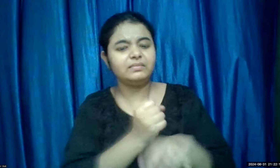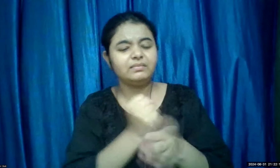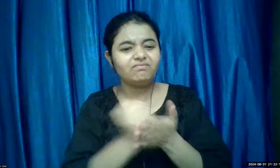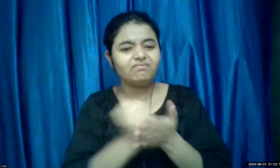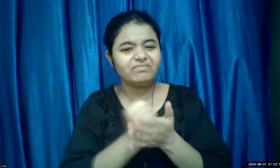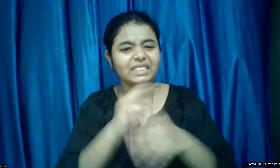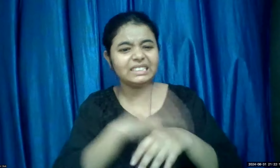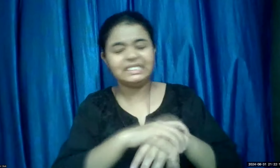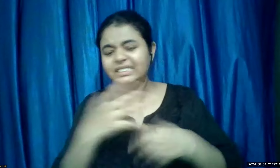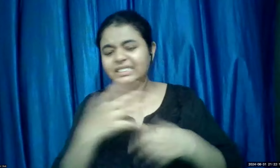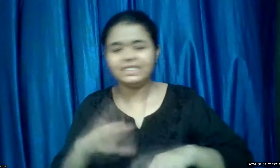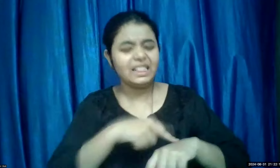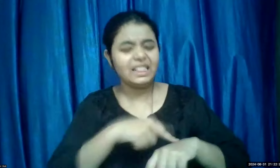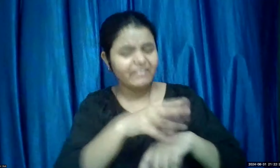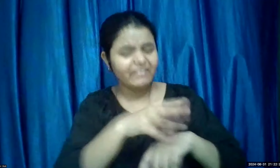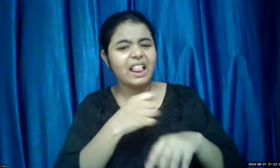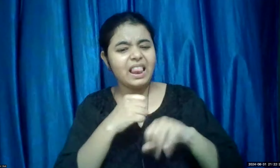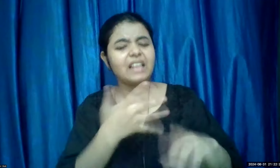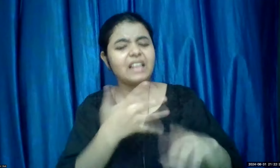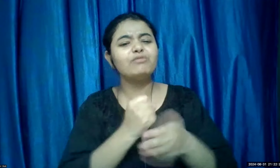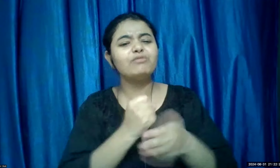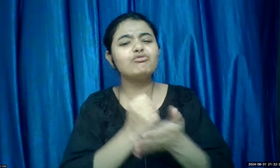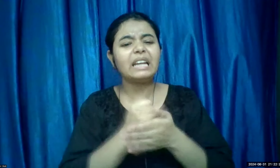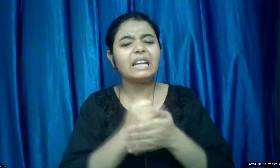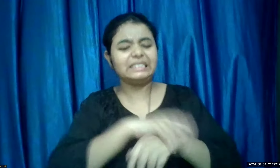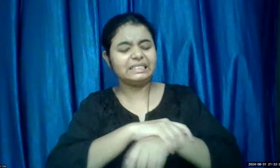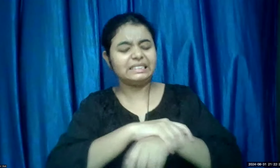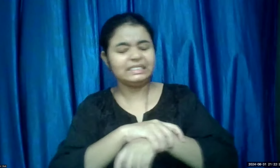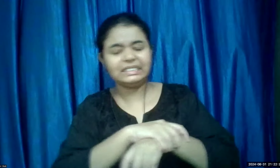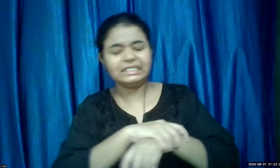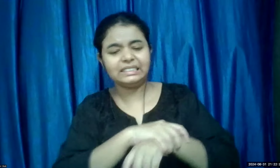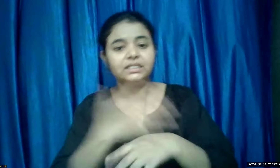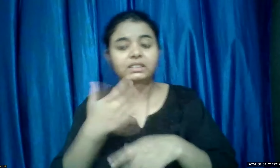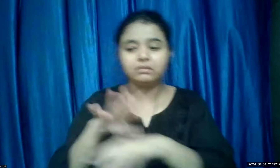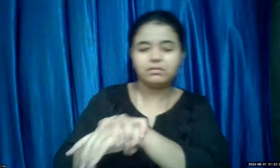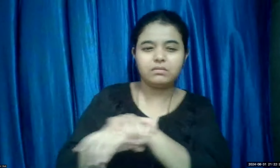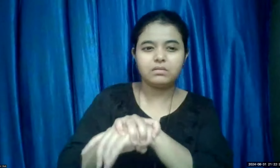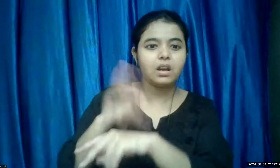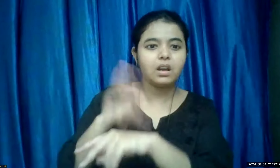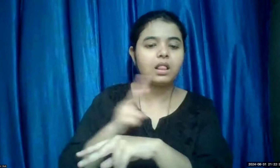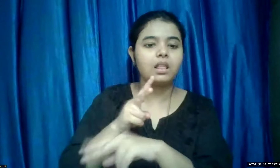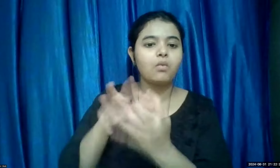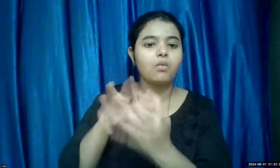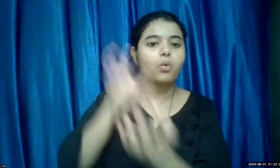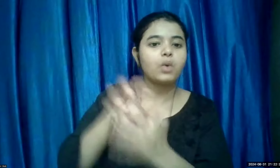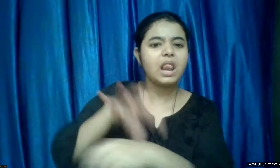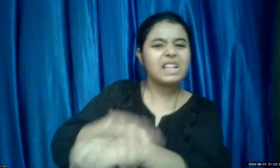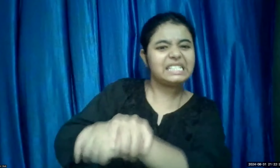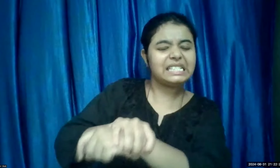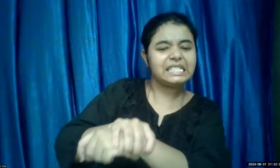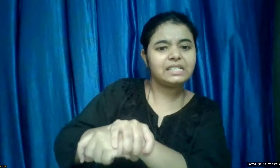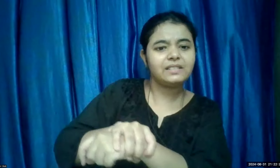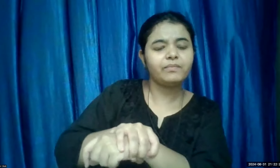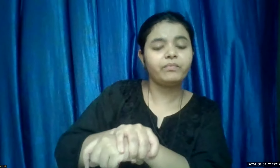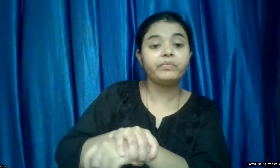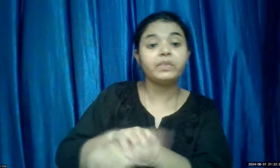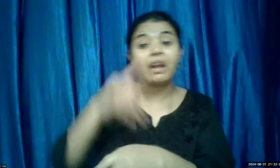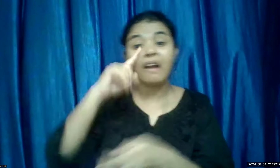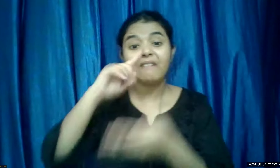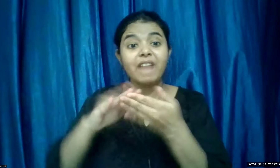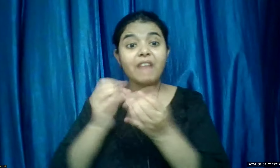कि मैं बाहर निकलूं बाहर निकलूं बाहर निकलूं, लेकिन वो बाहर निकल ही नहीं पा रहा था। उसकी जितनी भी पत्नियां थीं